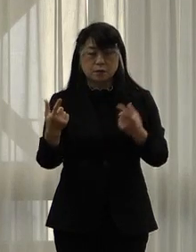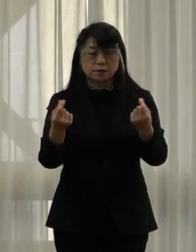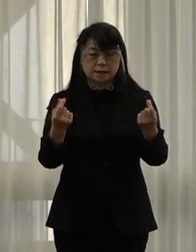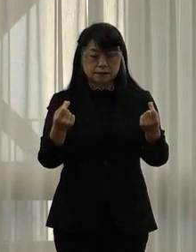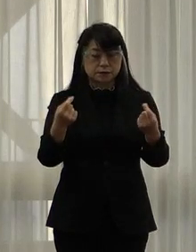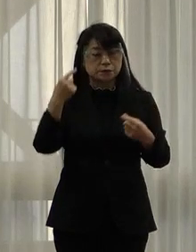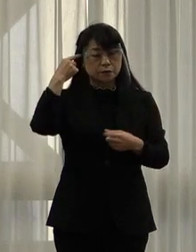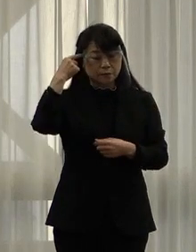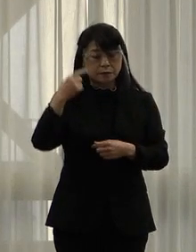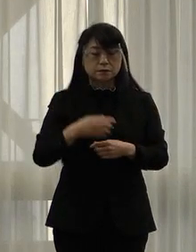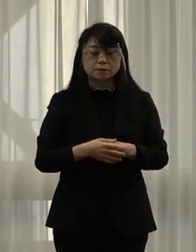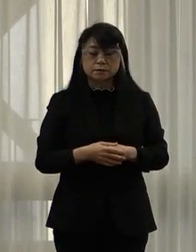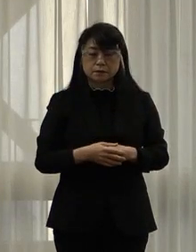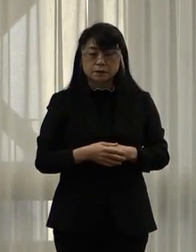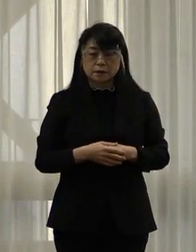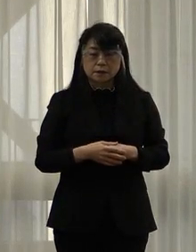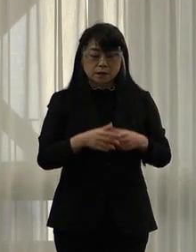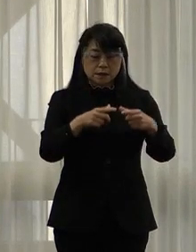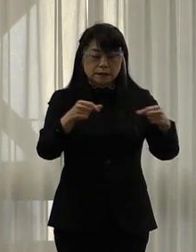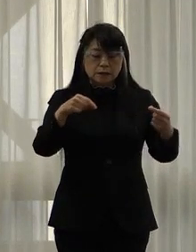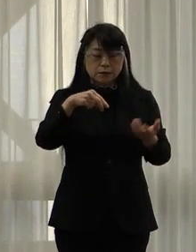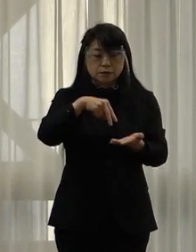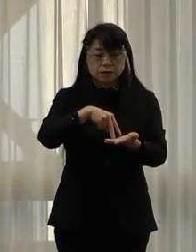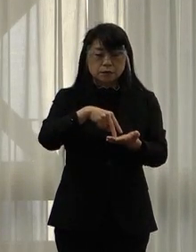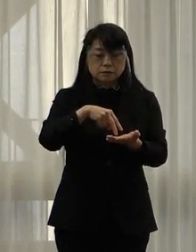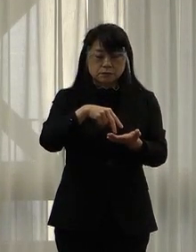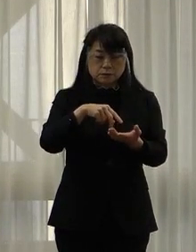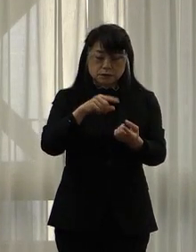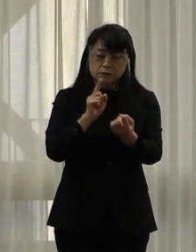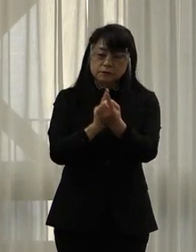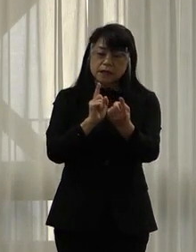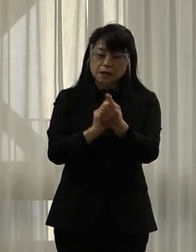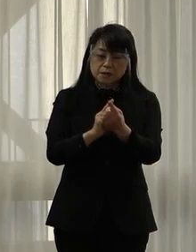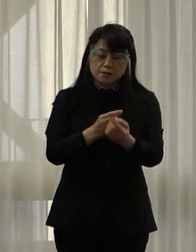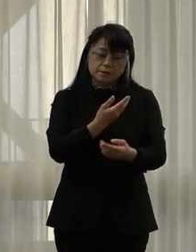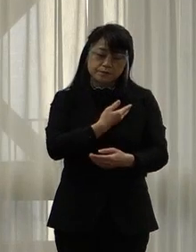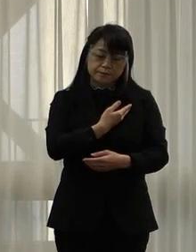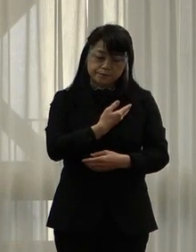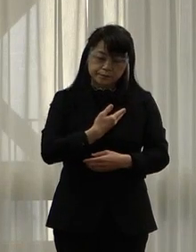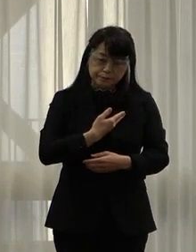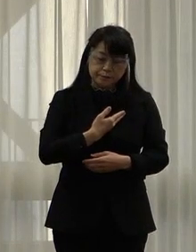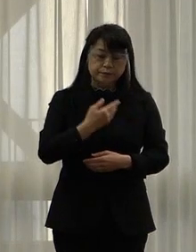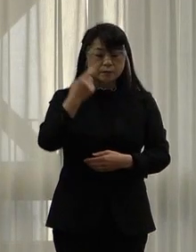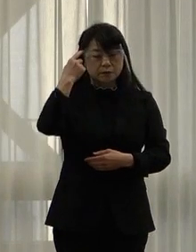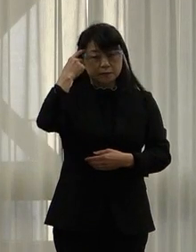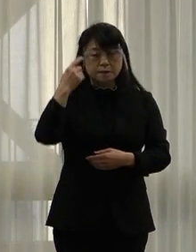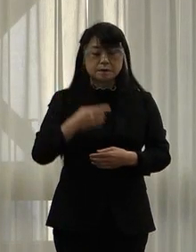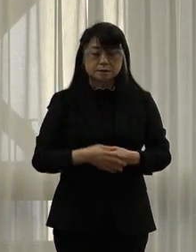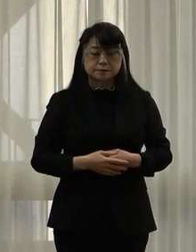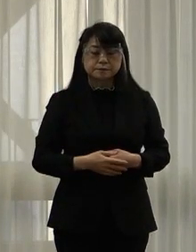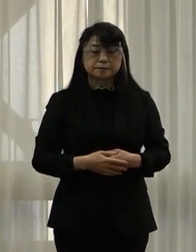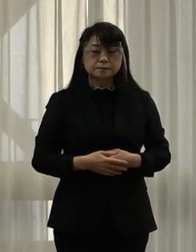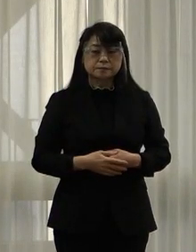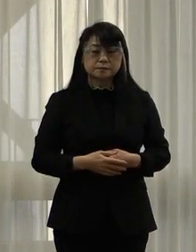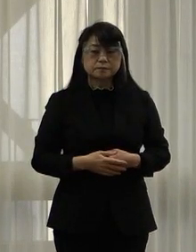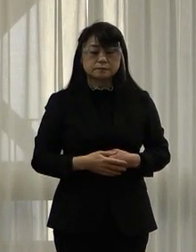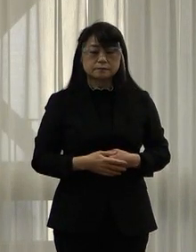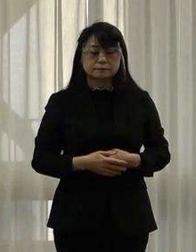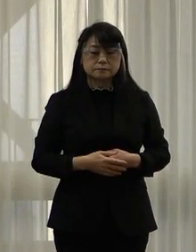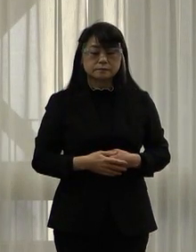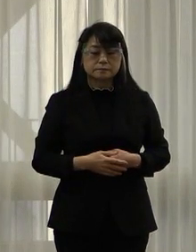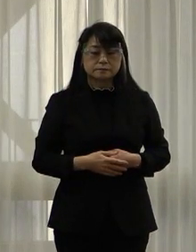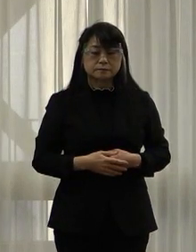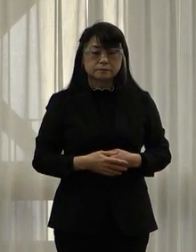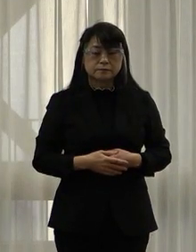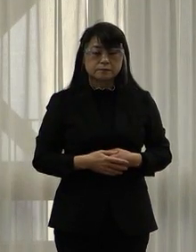に聞いておりますが、我が国の対応はこれはやむを得ないことだというふうに思っております。それに対抗して